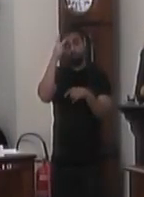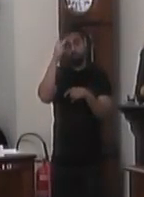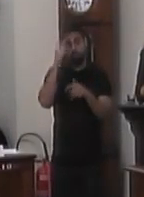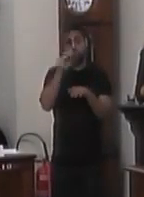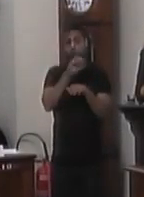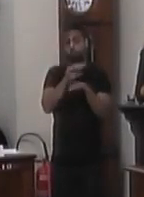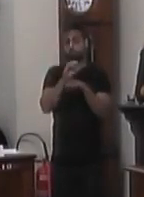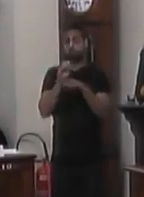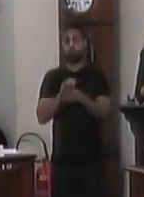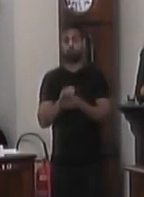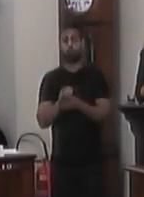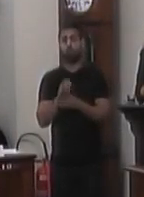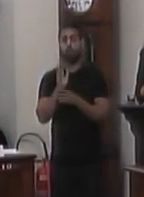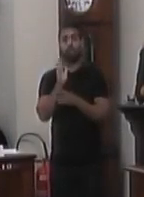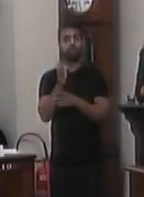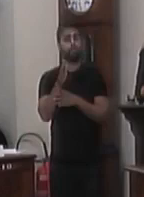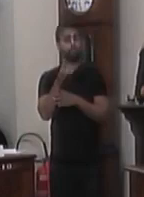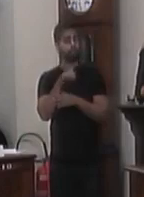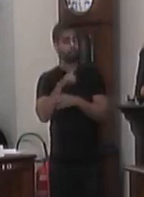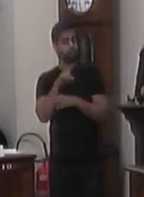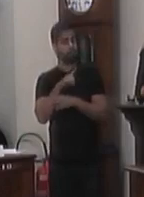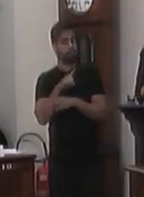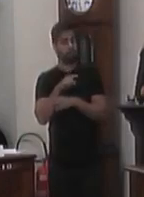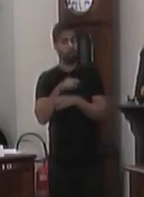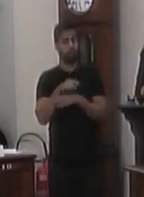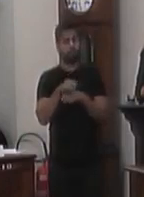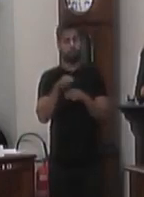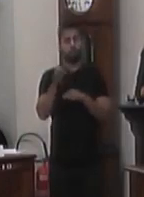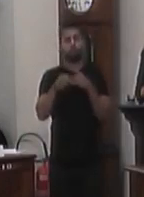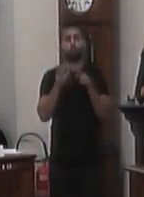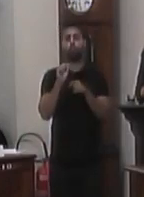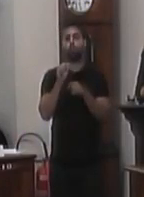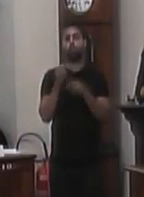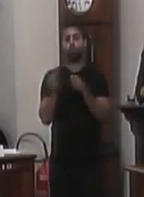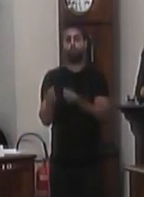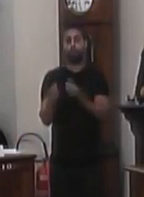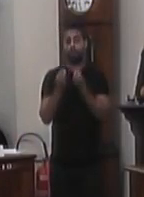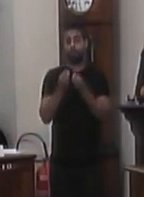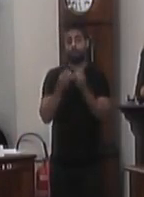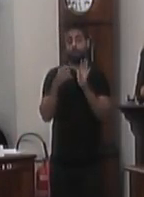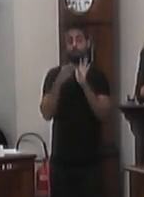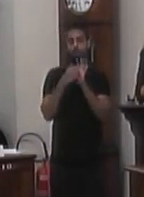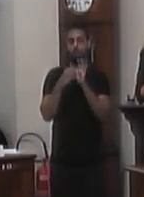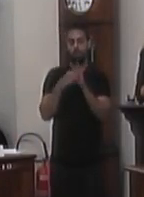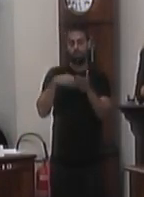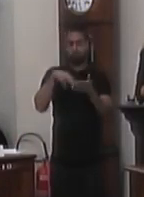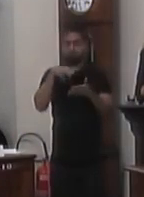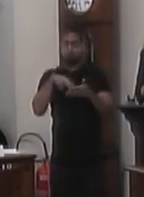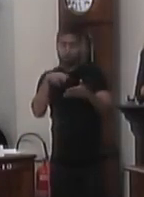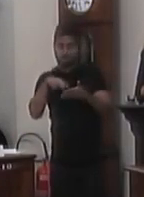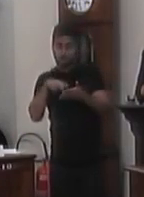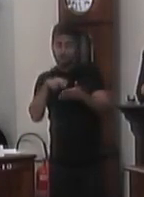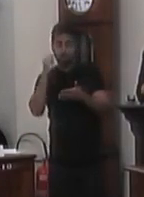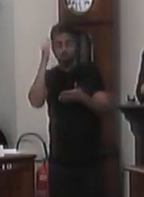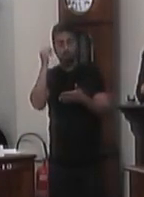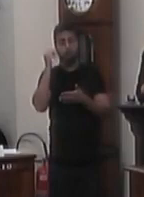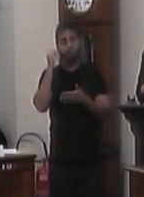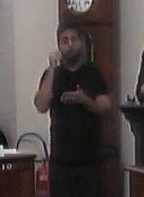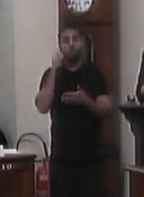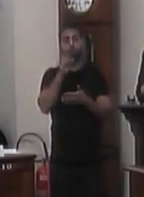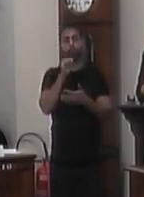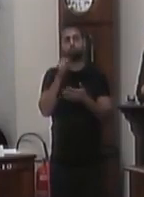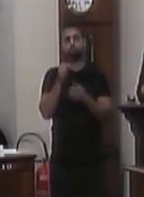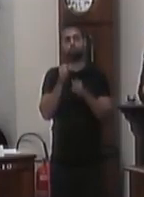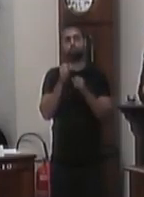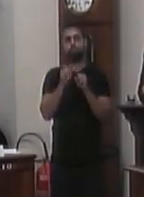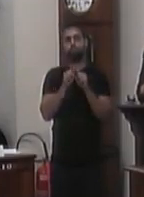da educação. Já existe um processo de avaliação dos índices que vão ser enviados para a Câmara para a gente poder avaliar e fazer a